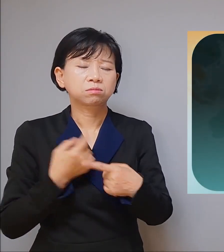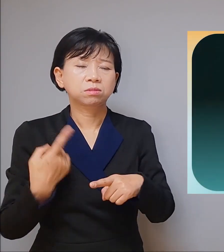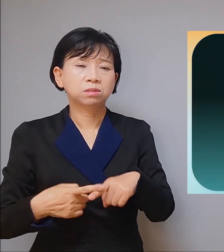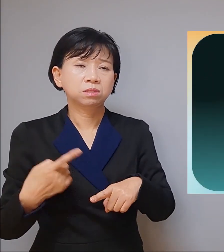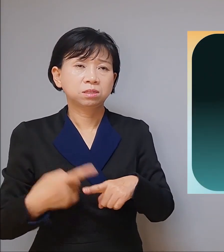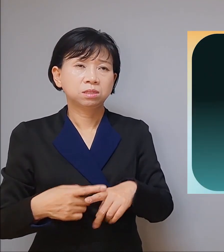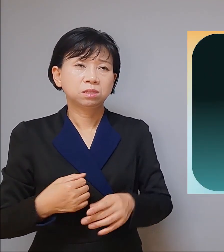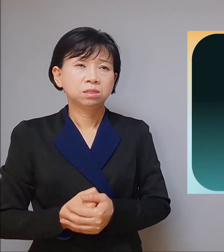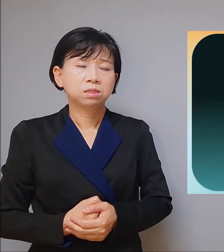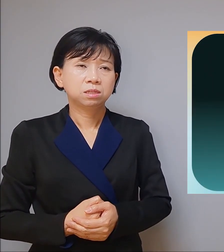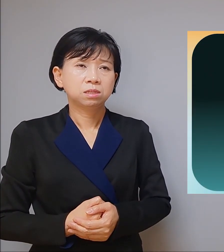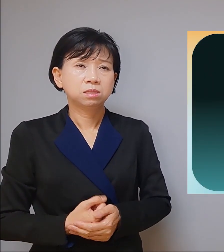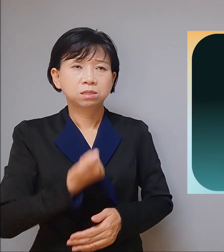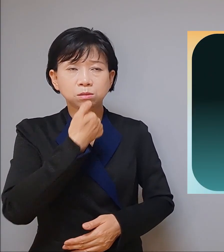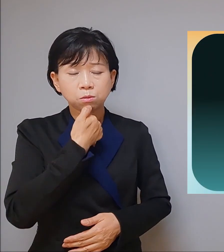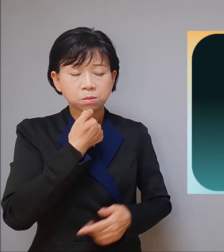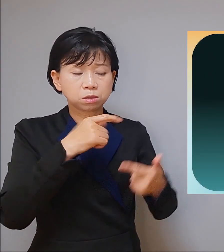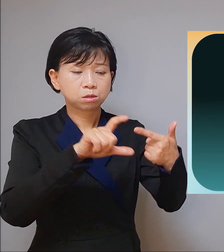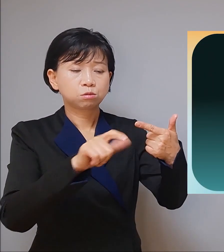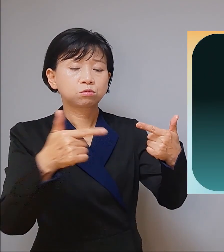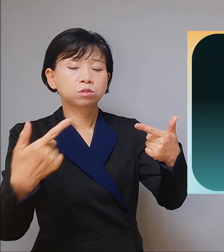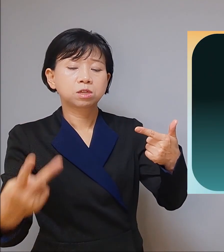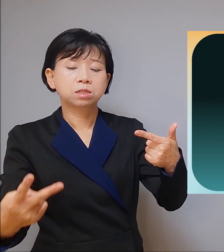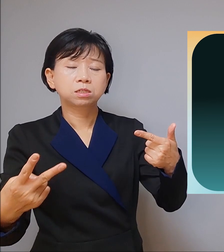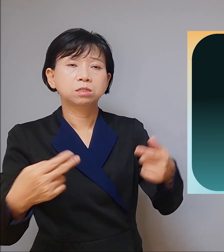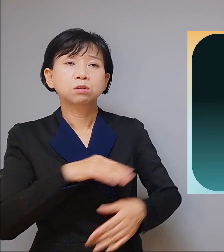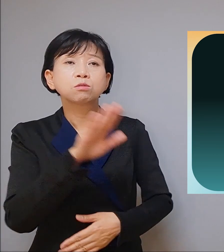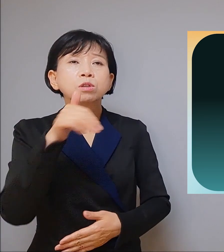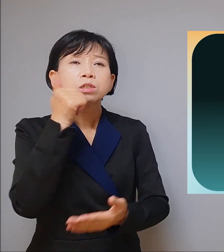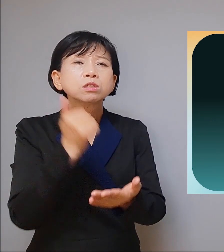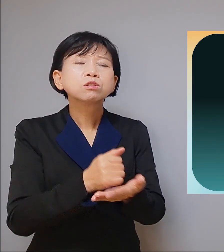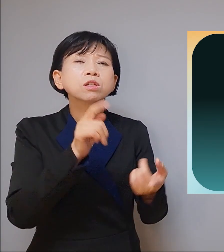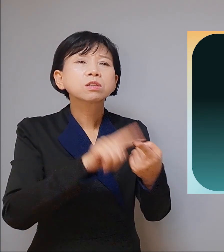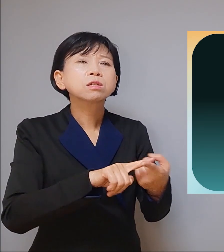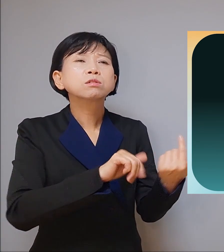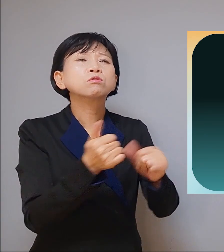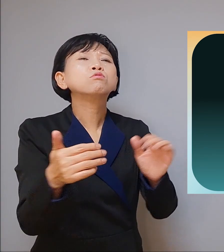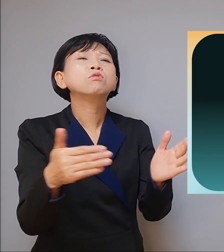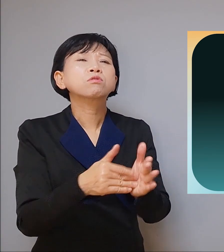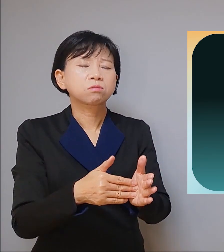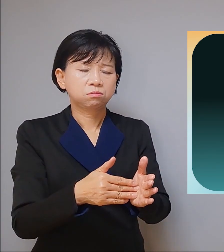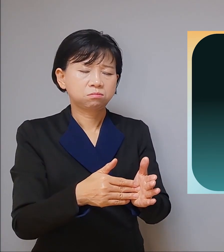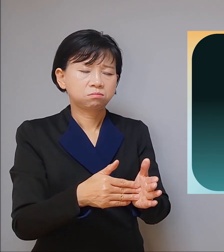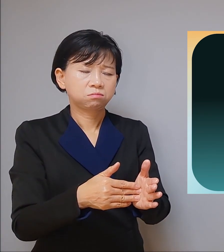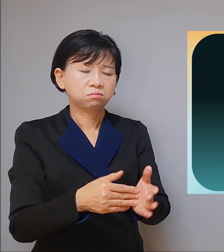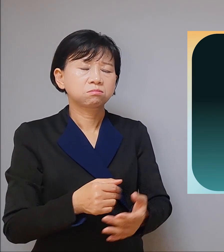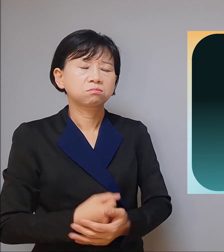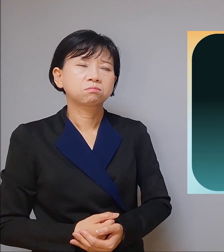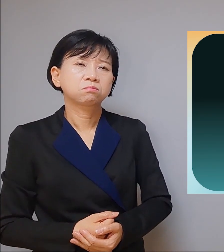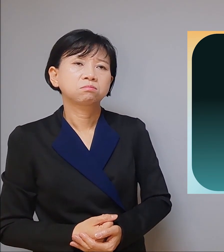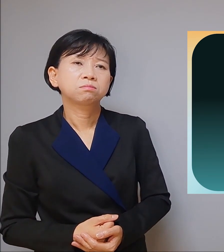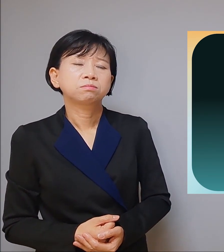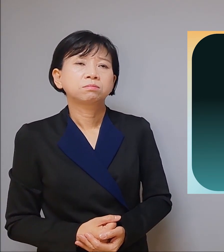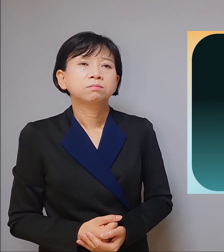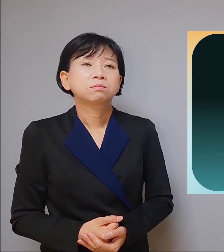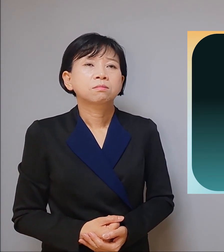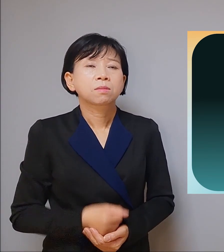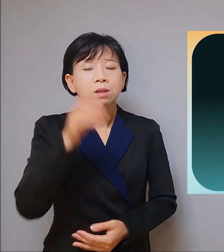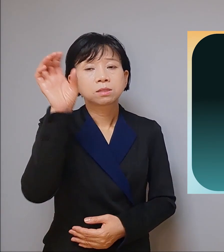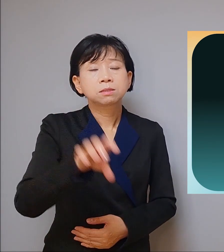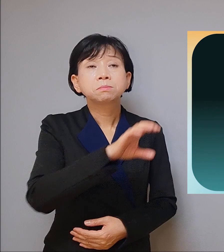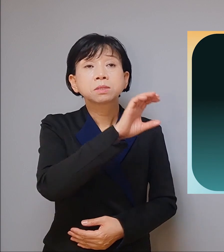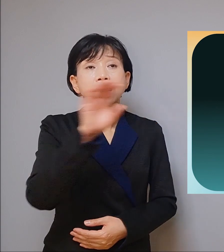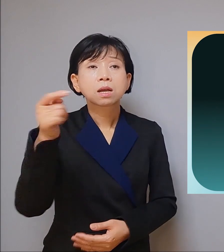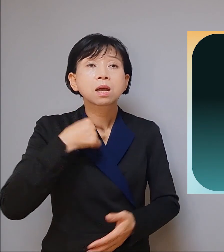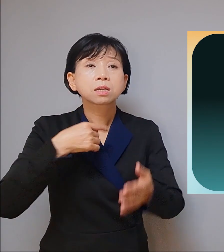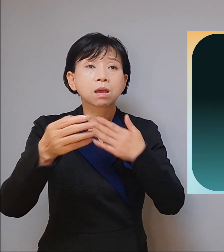말씀을 한번 볼까요? 그럴 수 없느니라 죄에 대하여 죽은 우리가 어찌 그 가운데 더 살리요? 아멘. 십자가에서